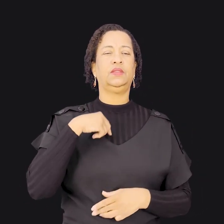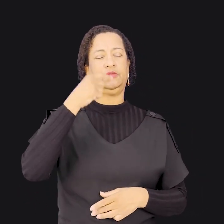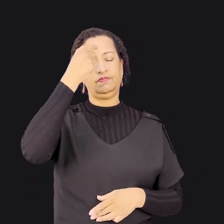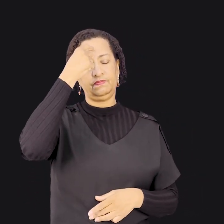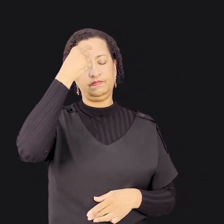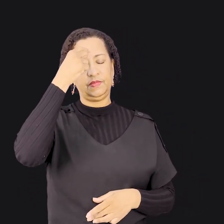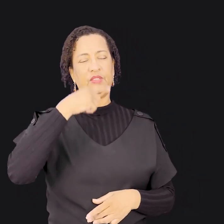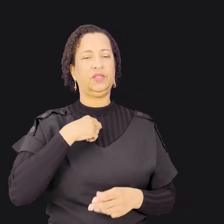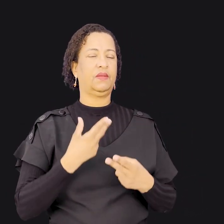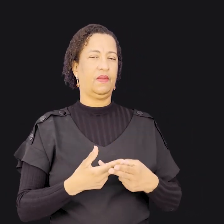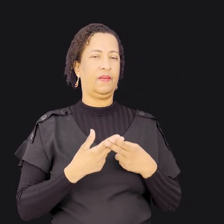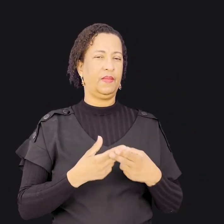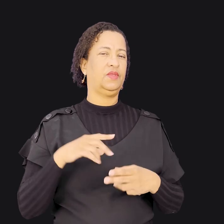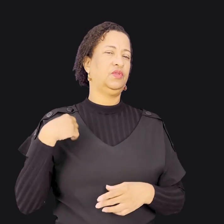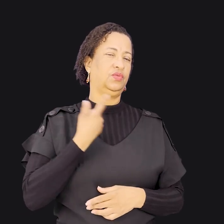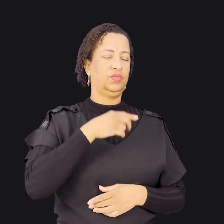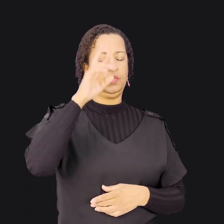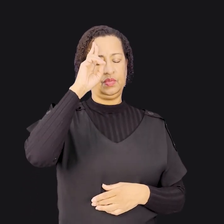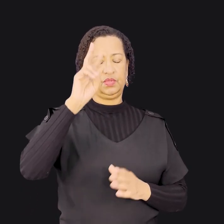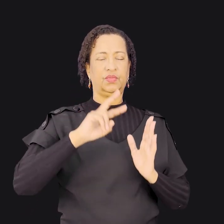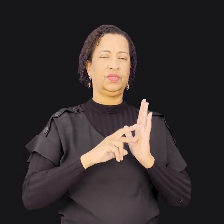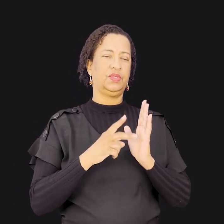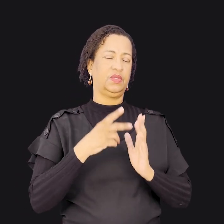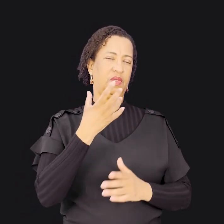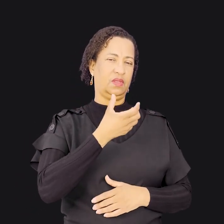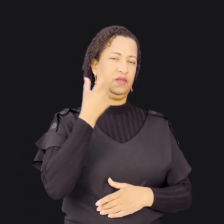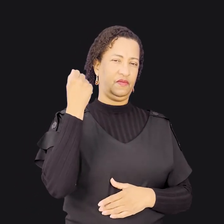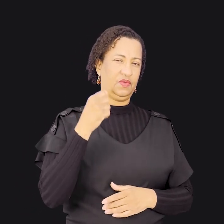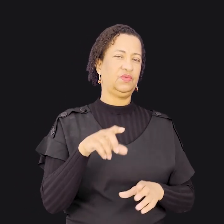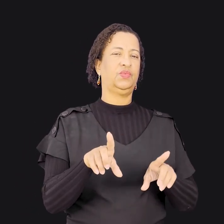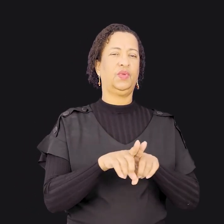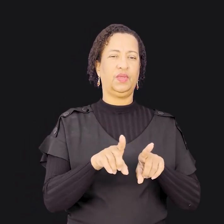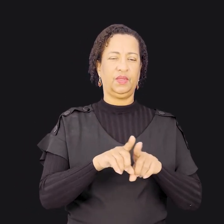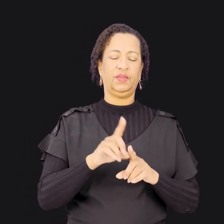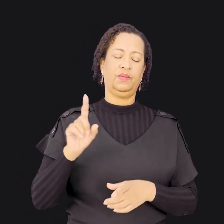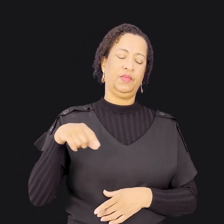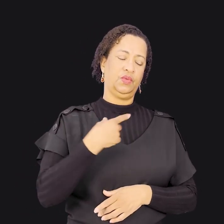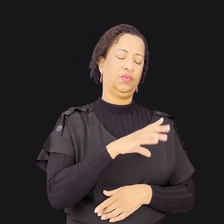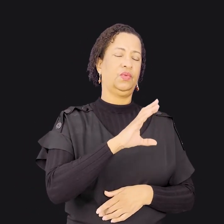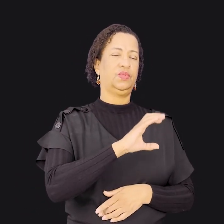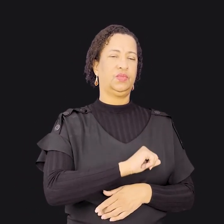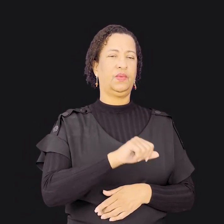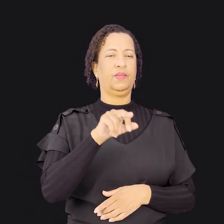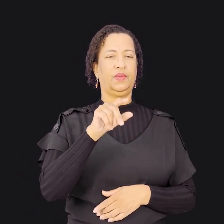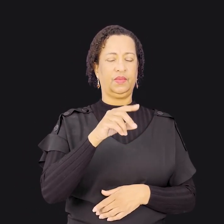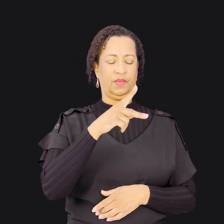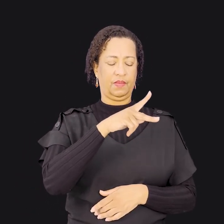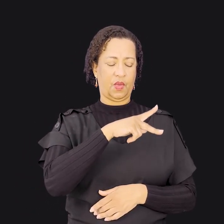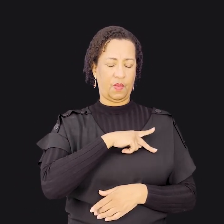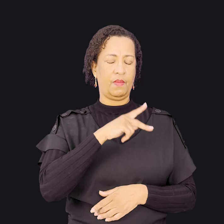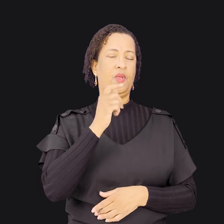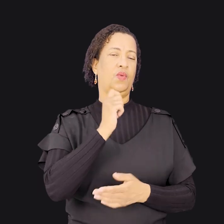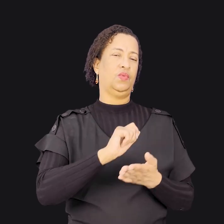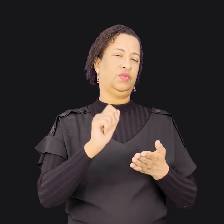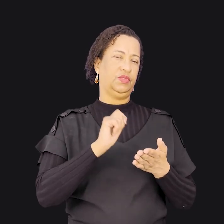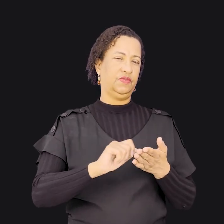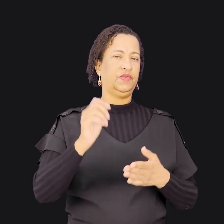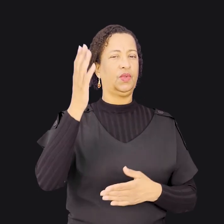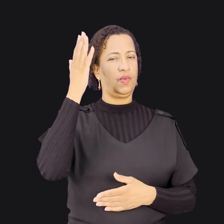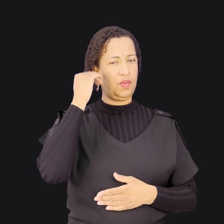em mente que a paciência de nosso Senhor significa salvação, como também o nosso amado irmão Paulo lhes escreveu, com a